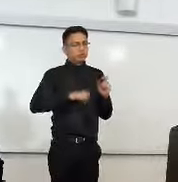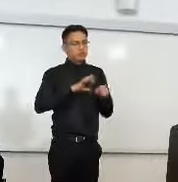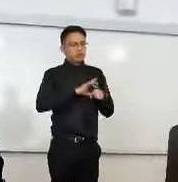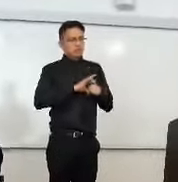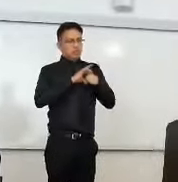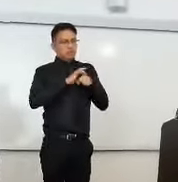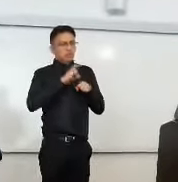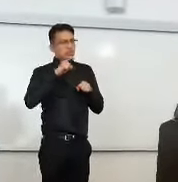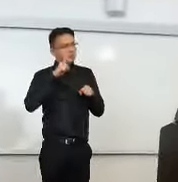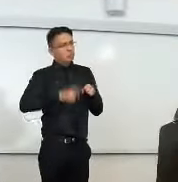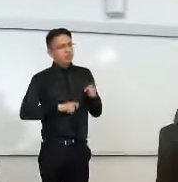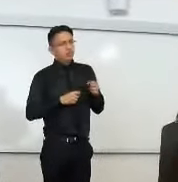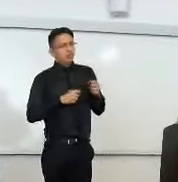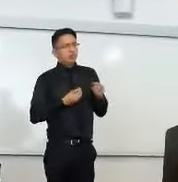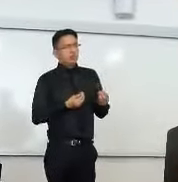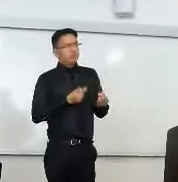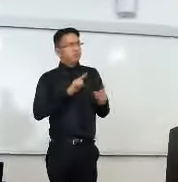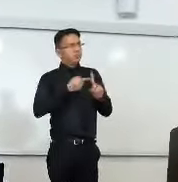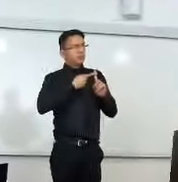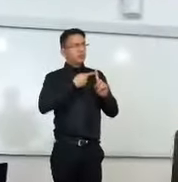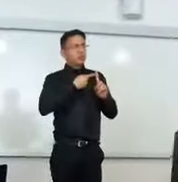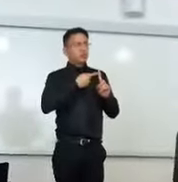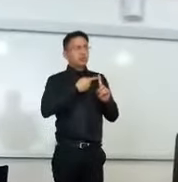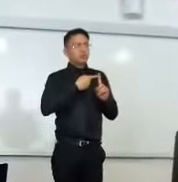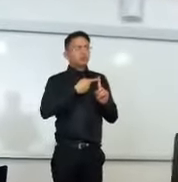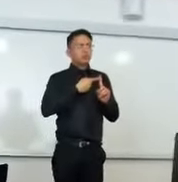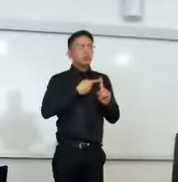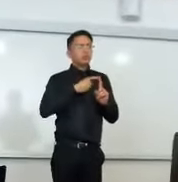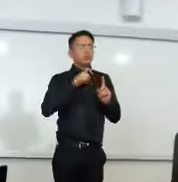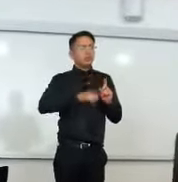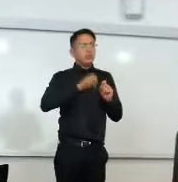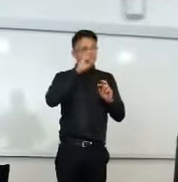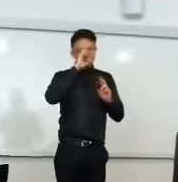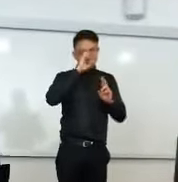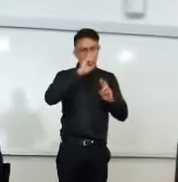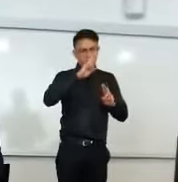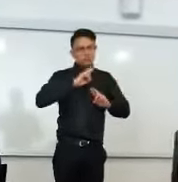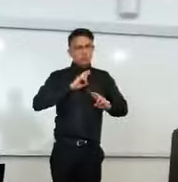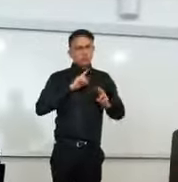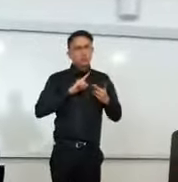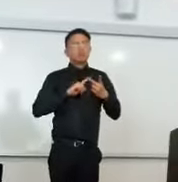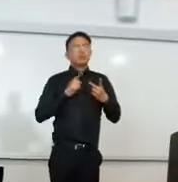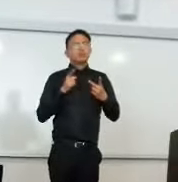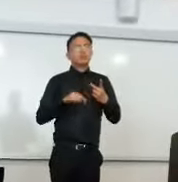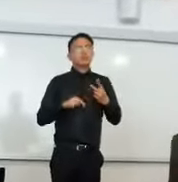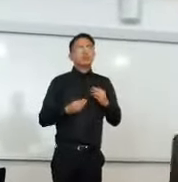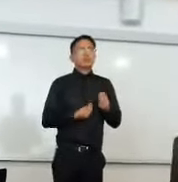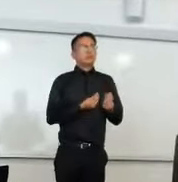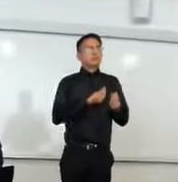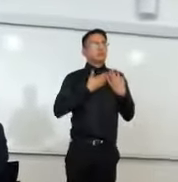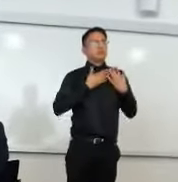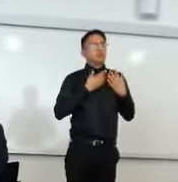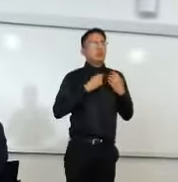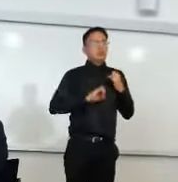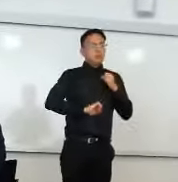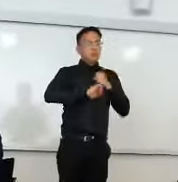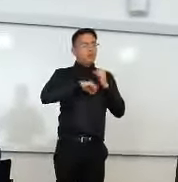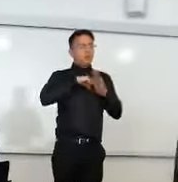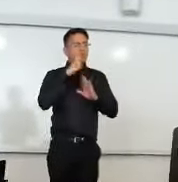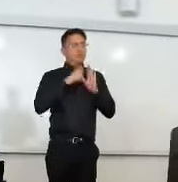en Salud debe primero establecer y reconocer y proporcionar todos los apoyos a las personas